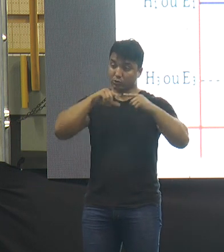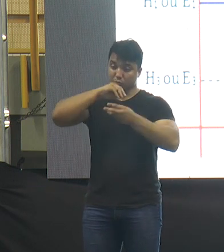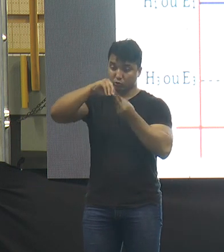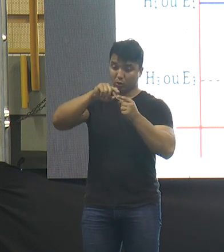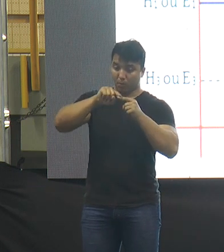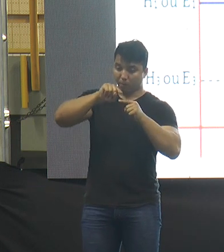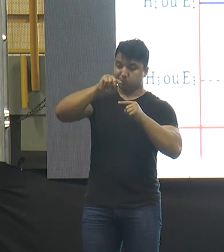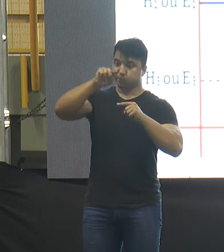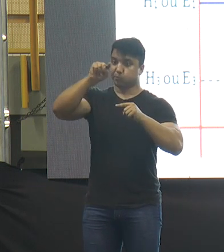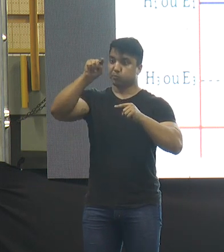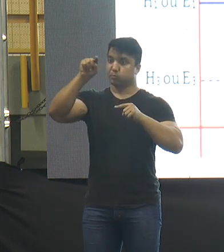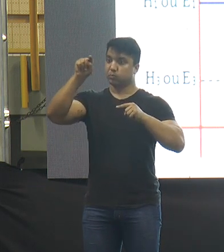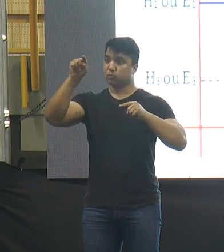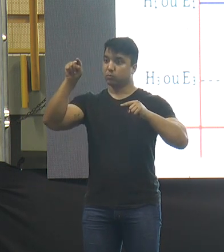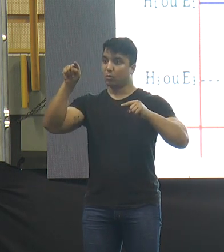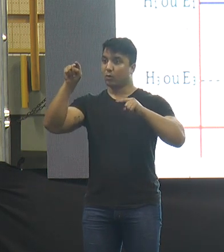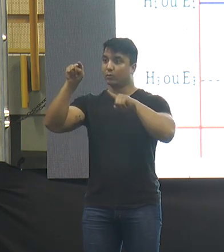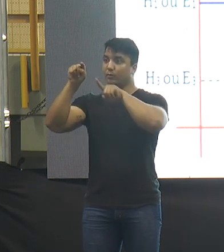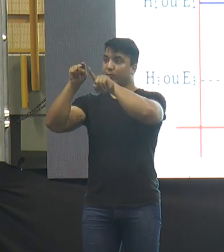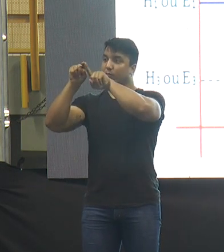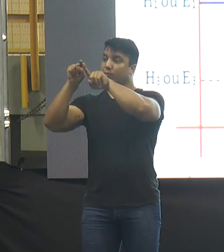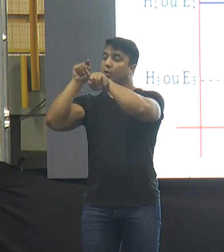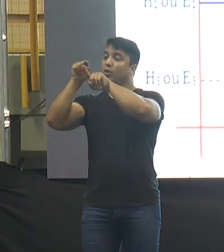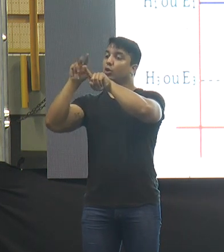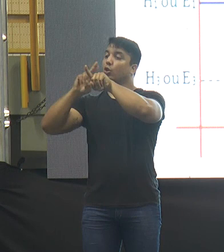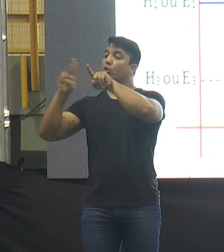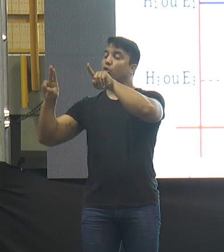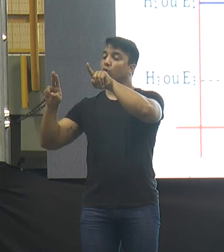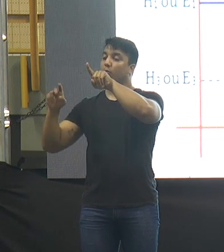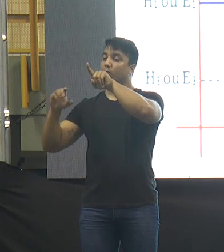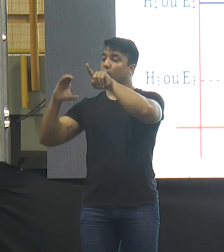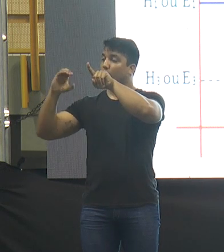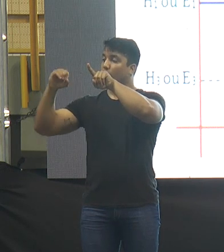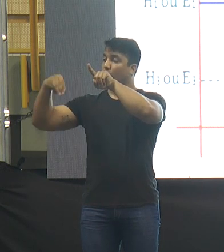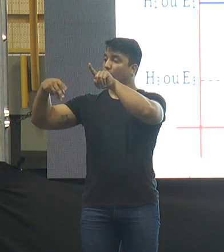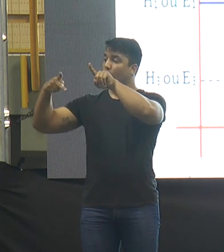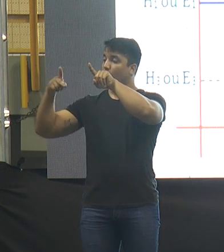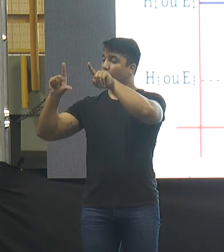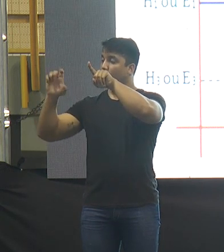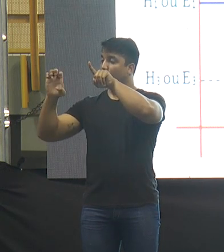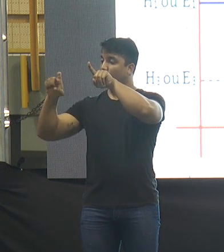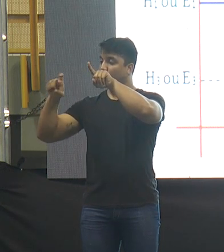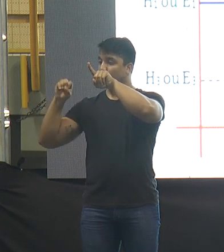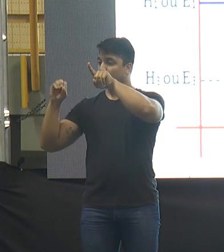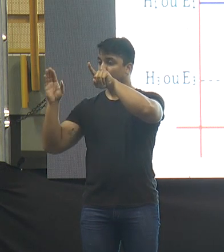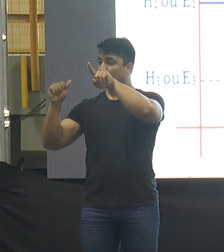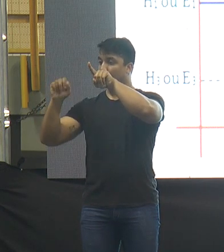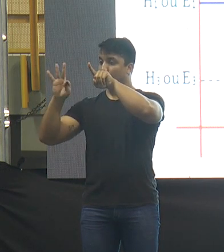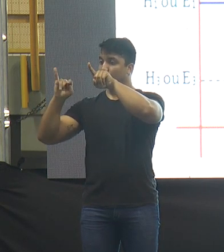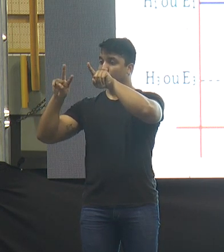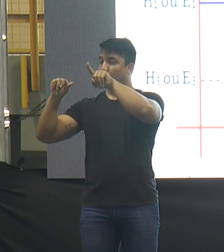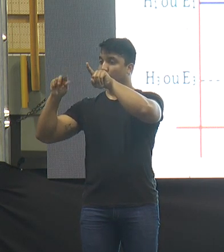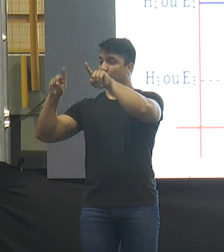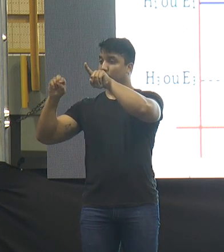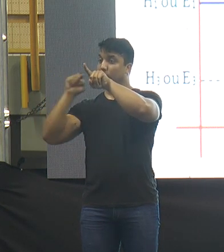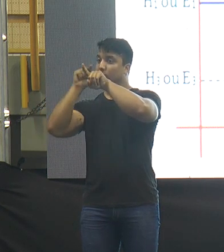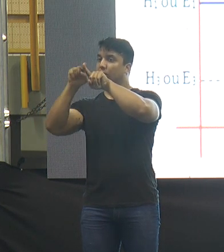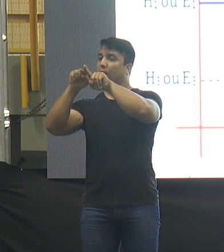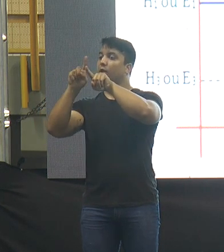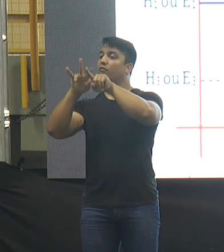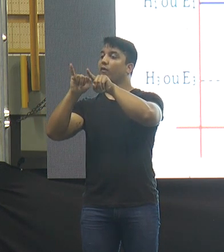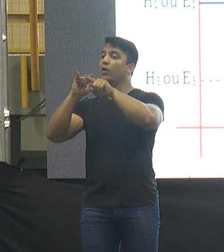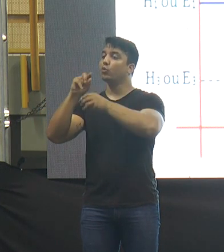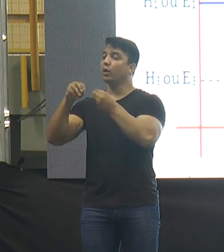daquela curva. Como é que se chama aquele ponto mais alto da curva? O complexo ativado. É naquele momento, galera, em que a reação química vai